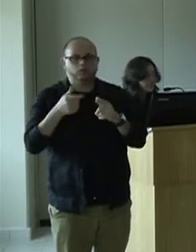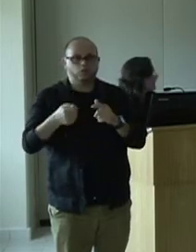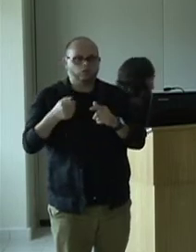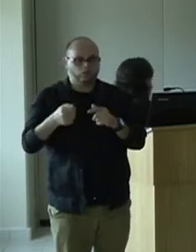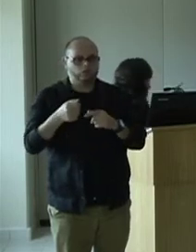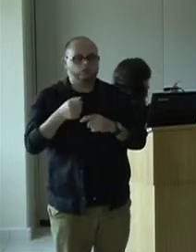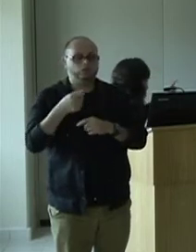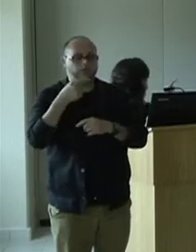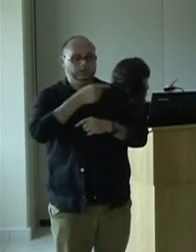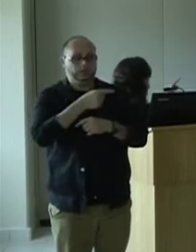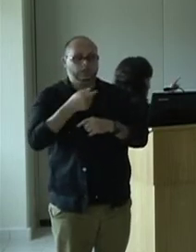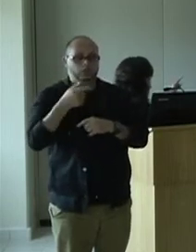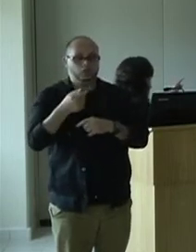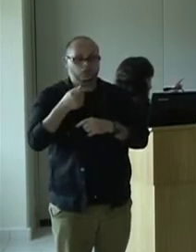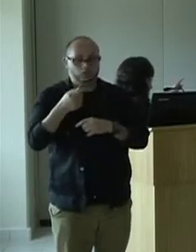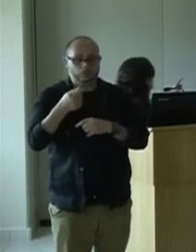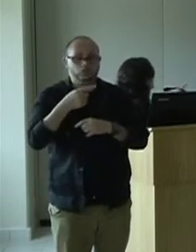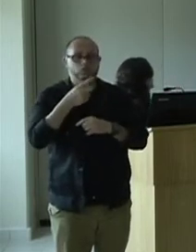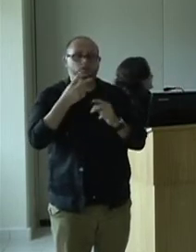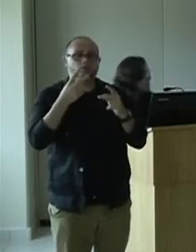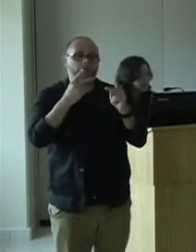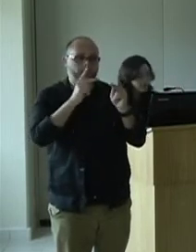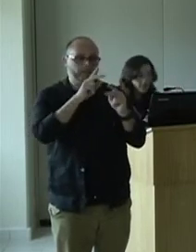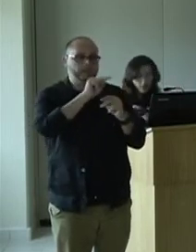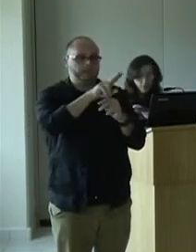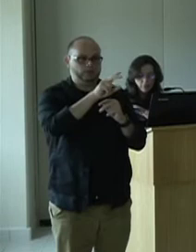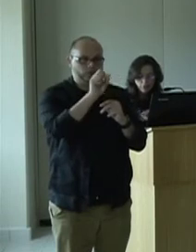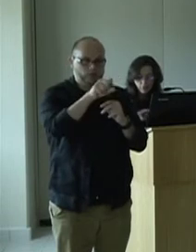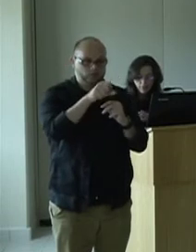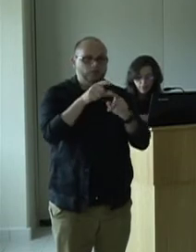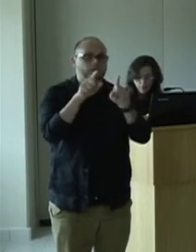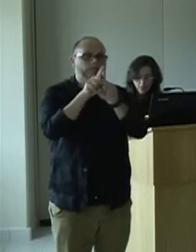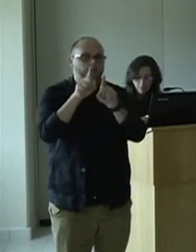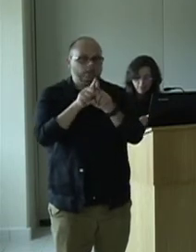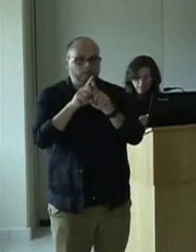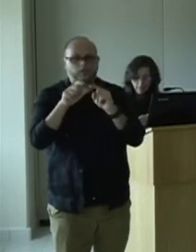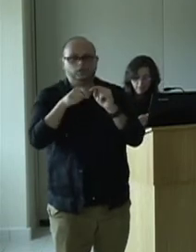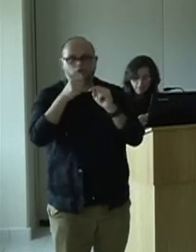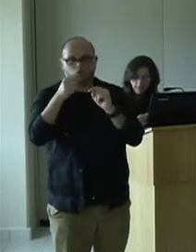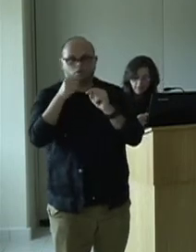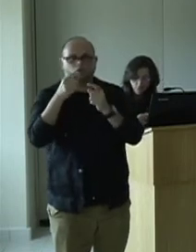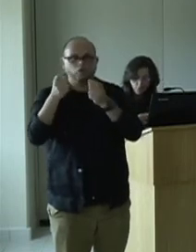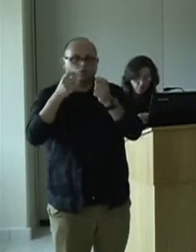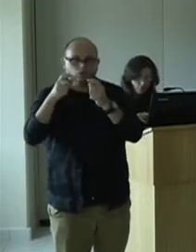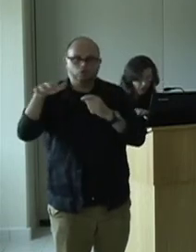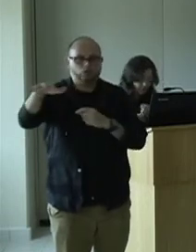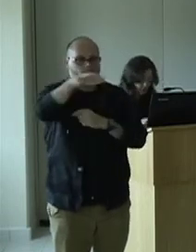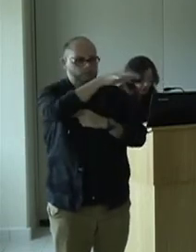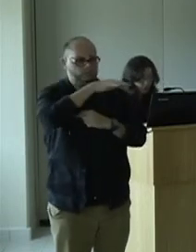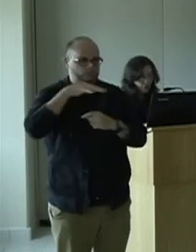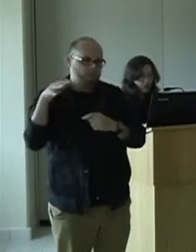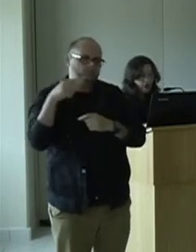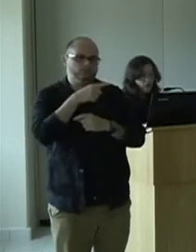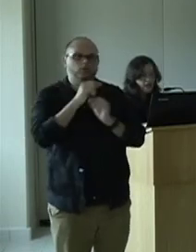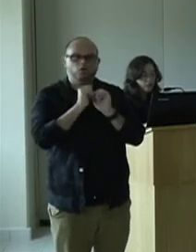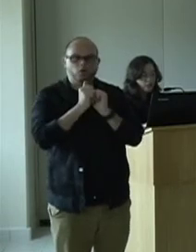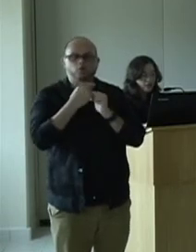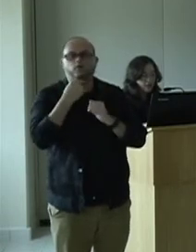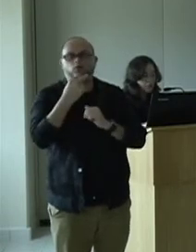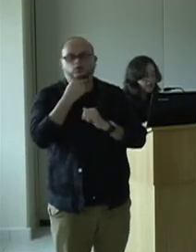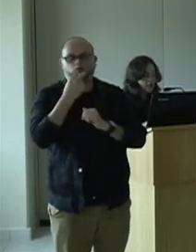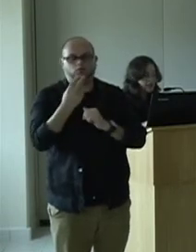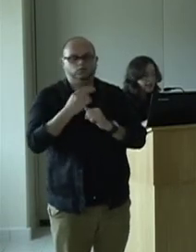no solamente le permite acceso a la televisión, también tiene algunas funciones de control ambiental. Y todo esto lo hace con la voz. Ahora,